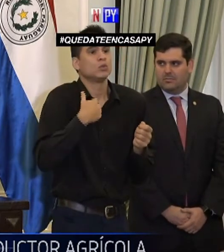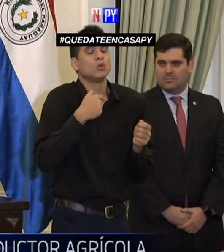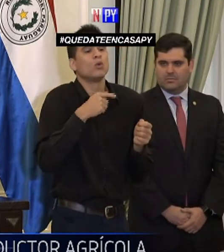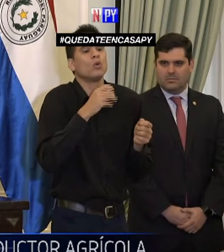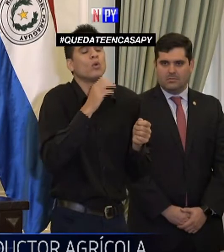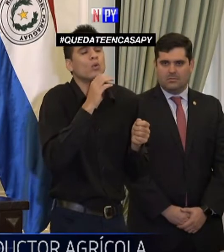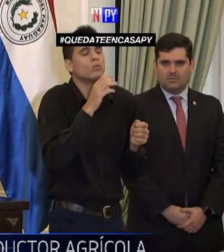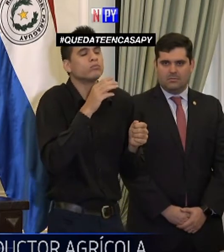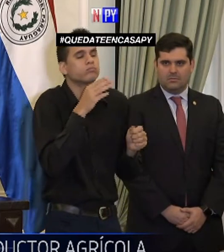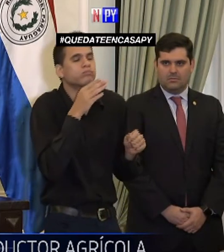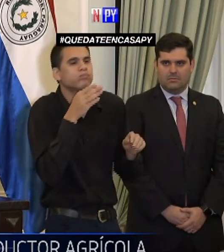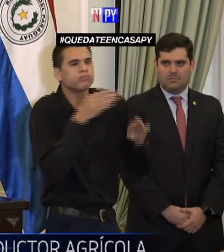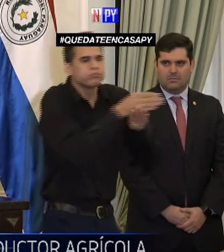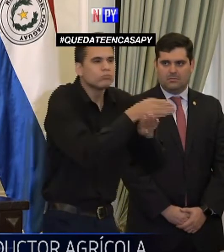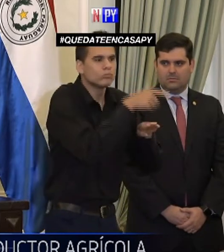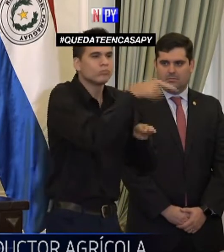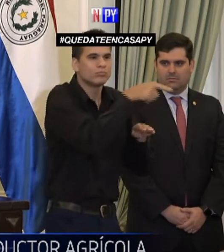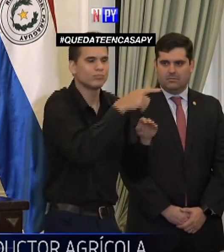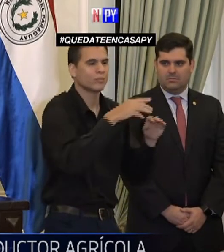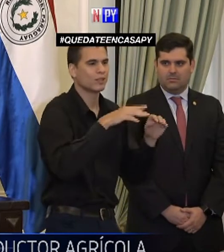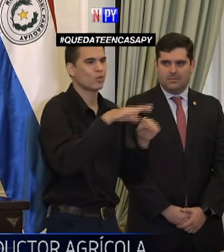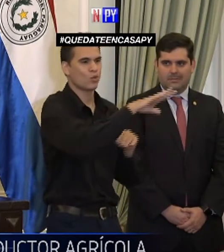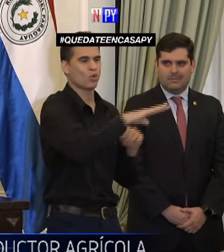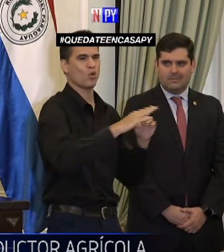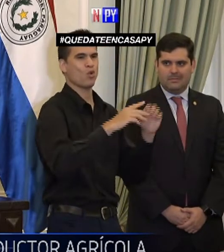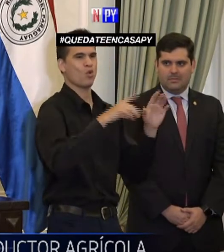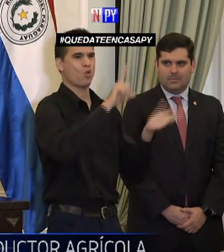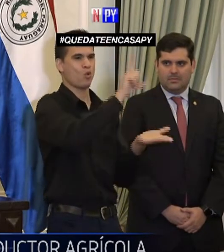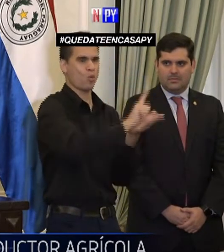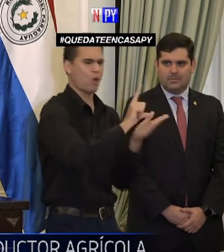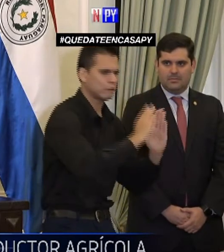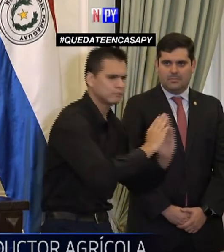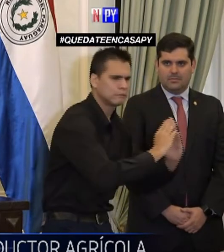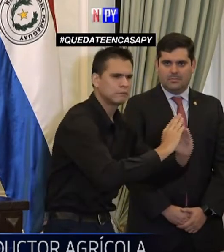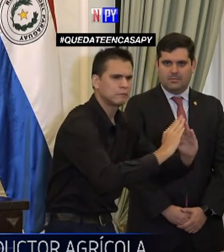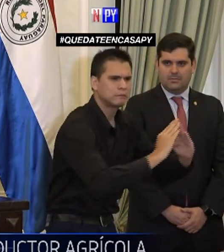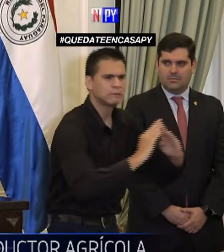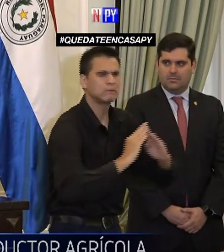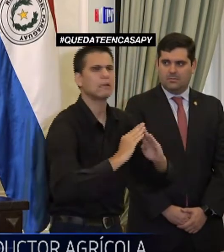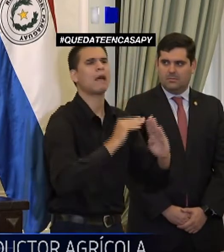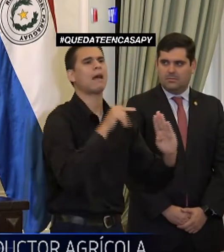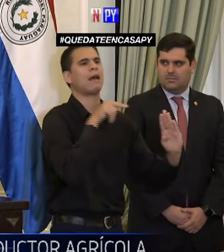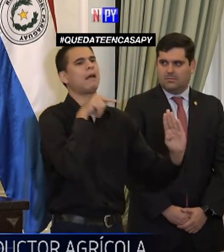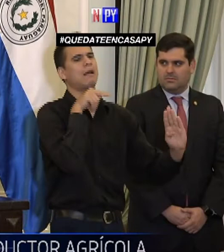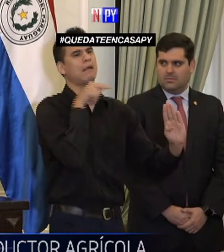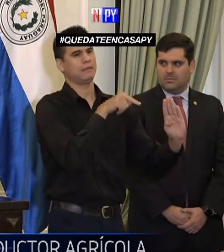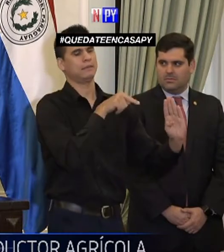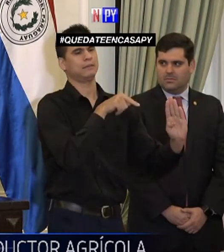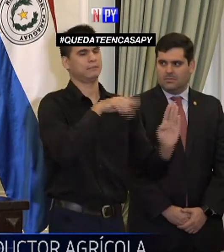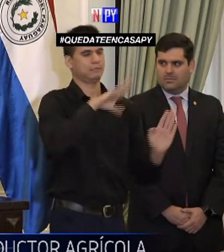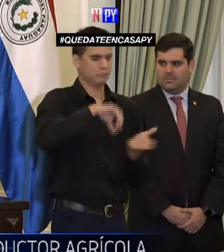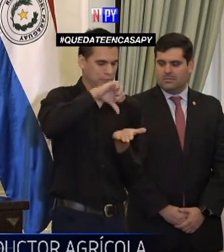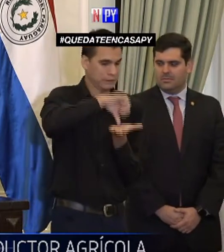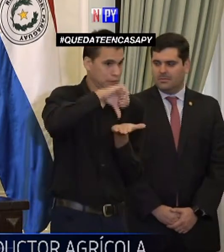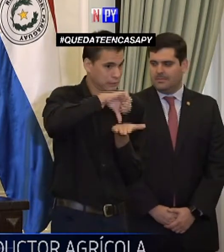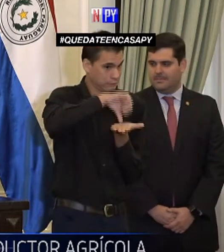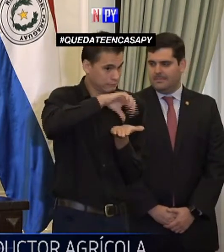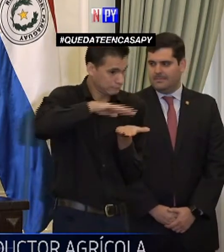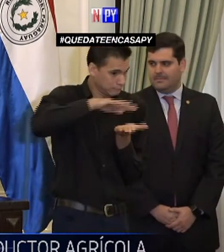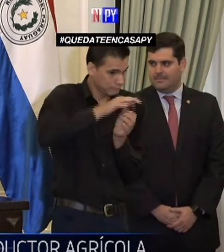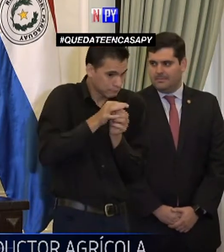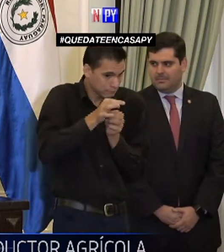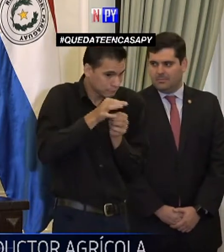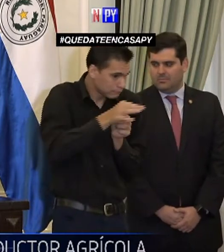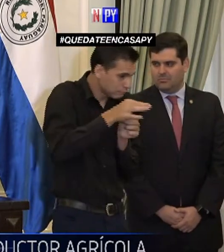los asentamientos dentro de la agricultura periurbana en capital y en el departamento